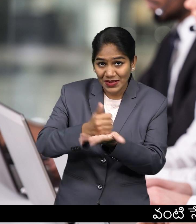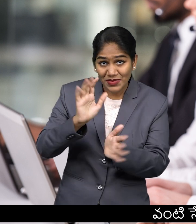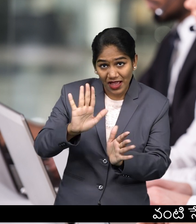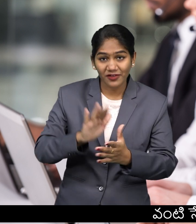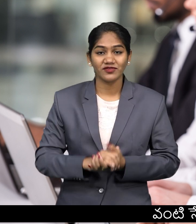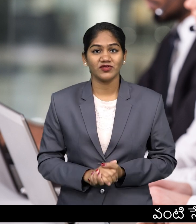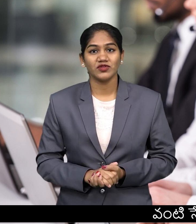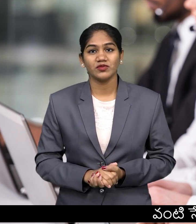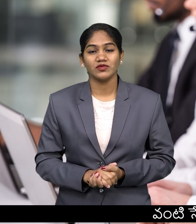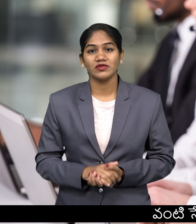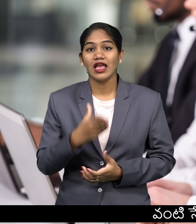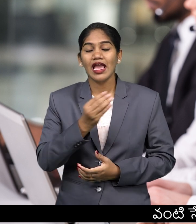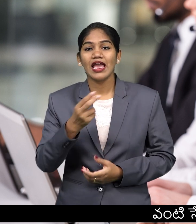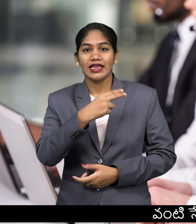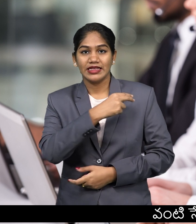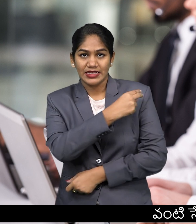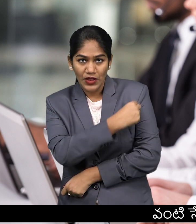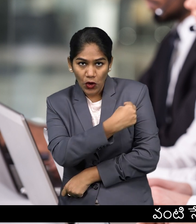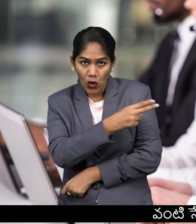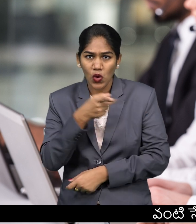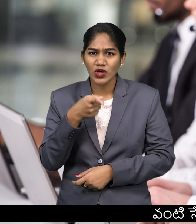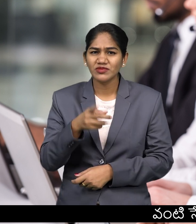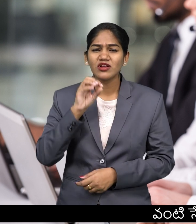వంటి సేవలను అందిస్తాయి.